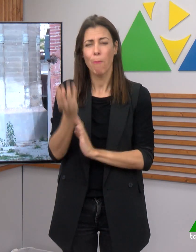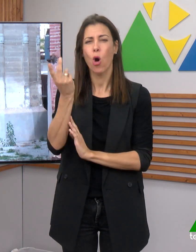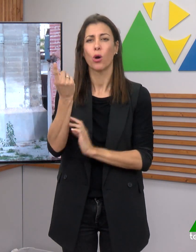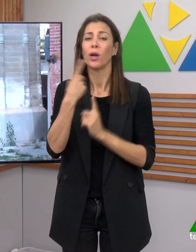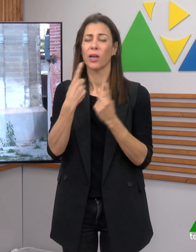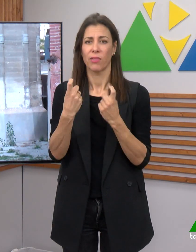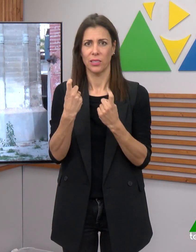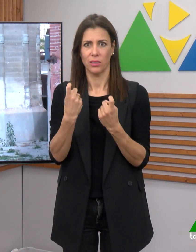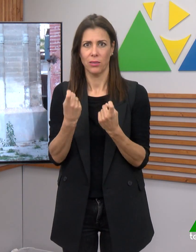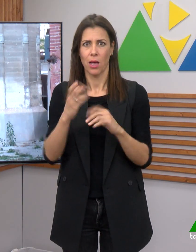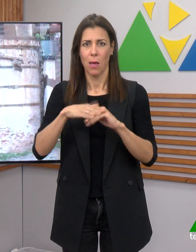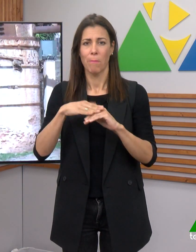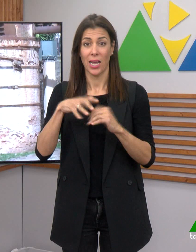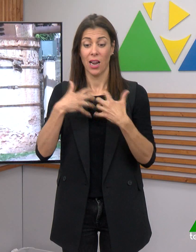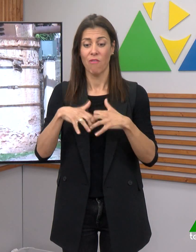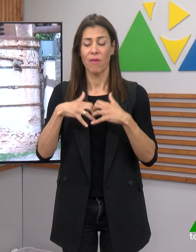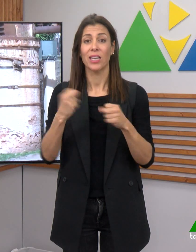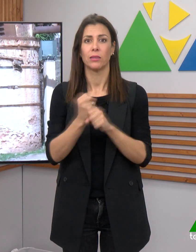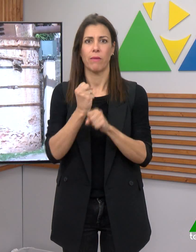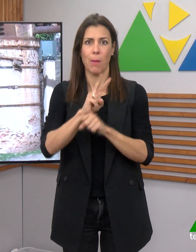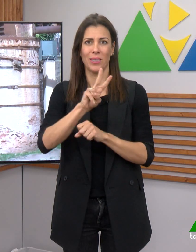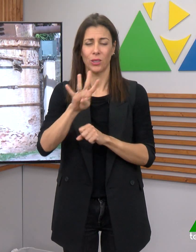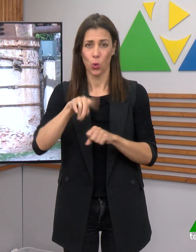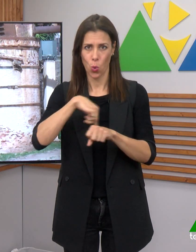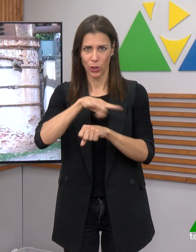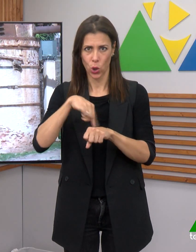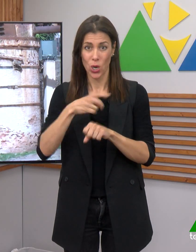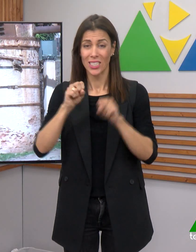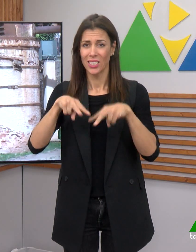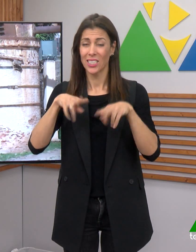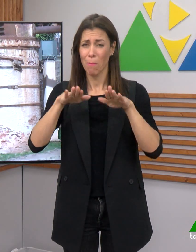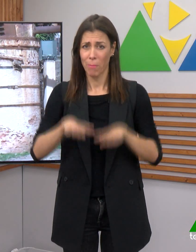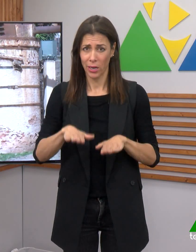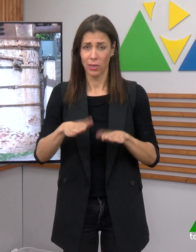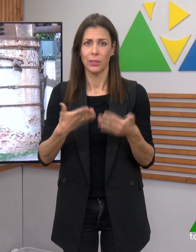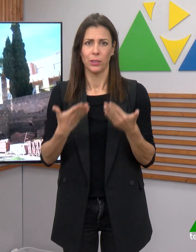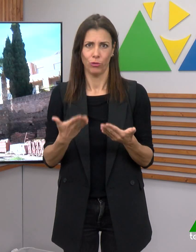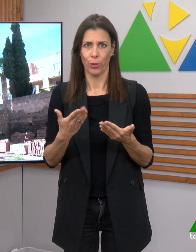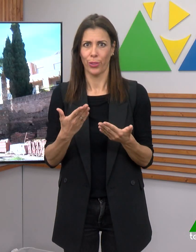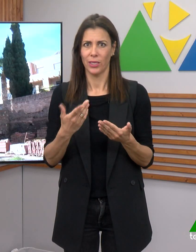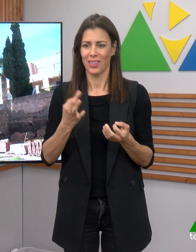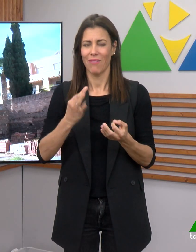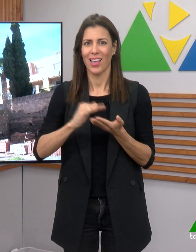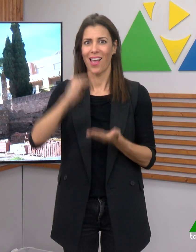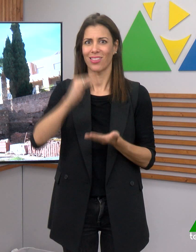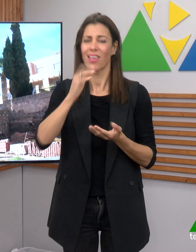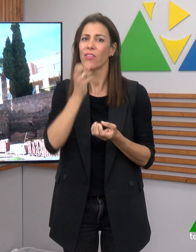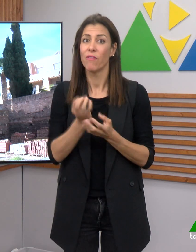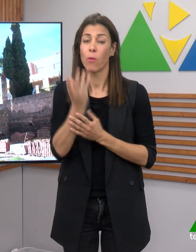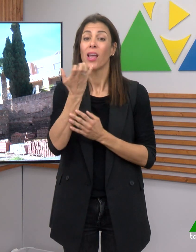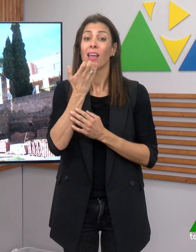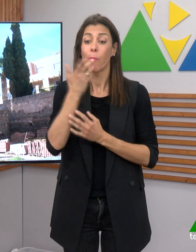fábrica, que trabajaba 24 horas sin parar, tuviera la cantidad de vapor. Si aquí las calderas